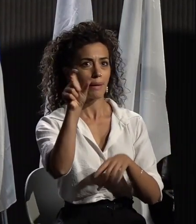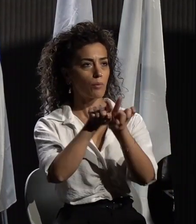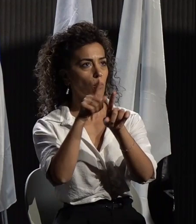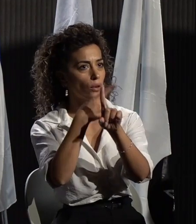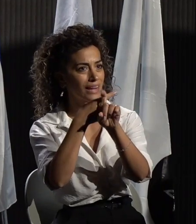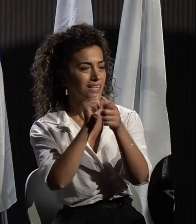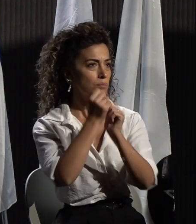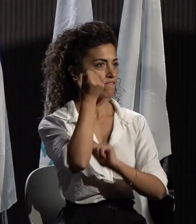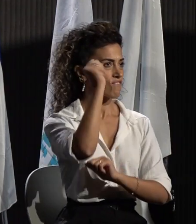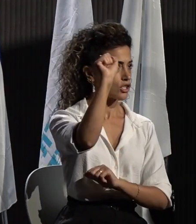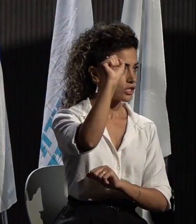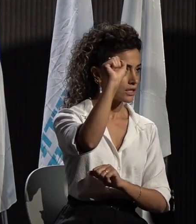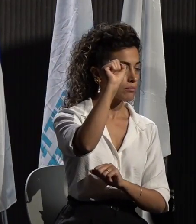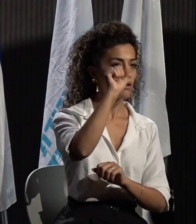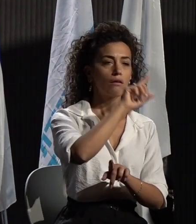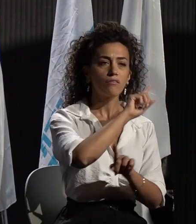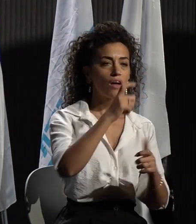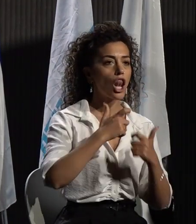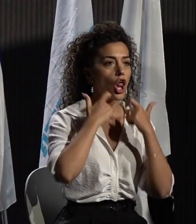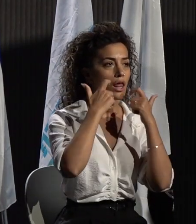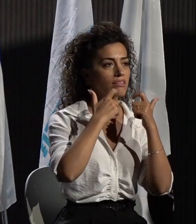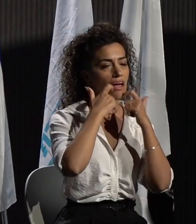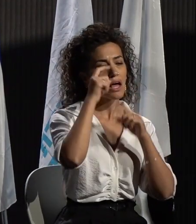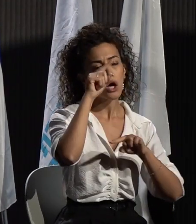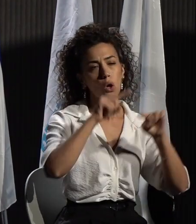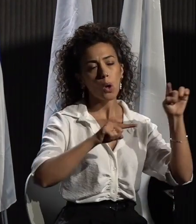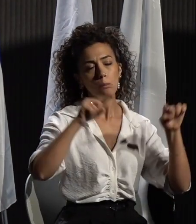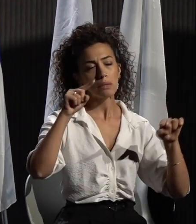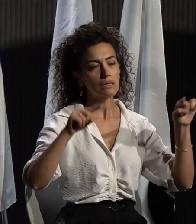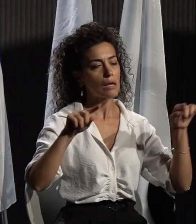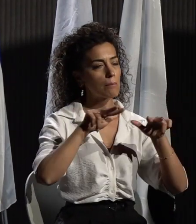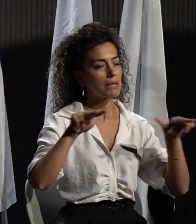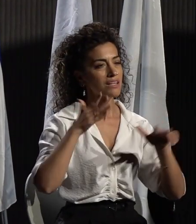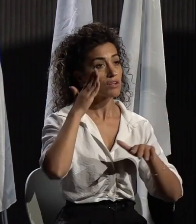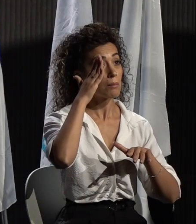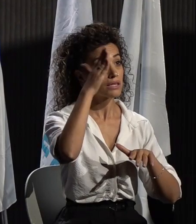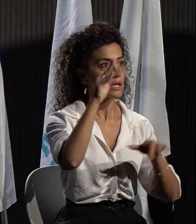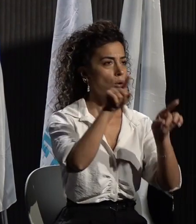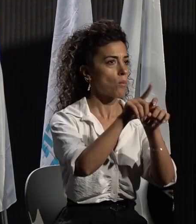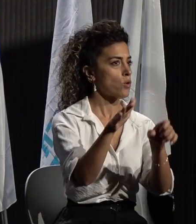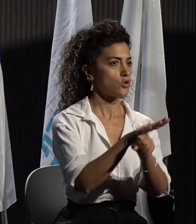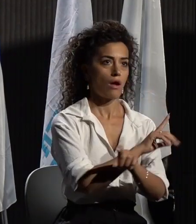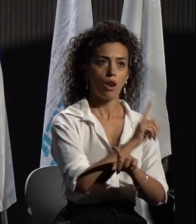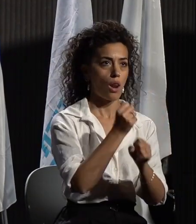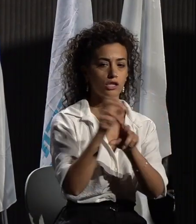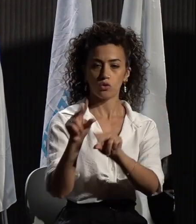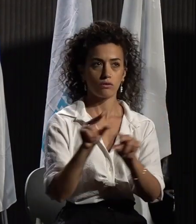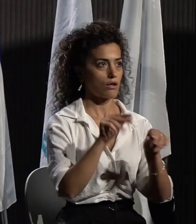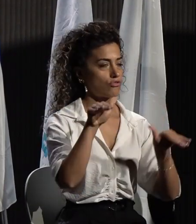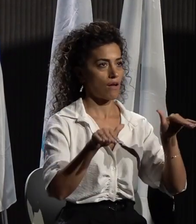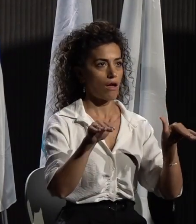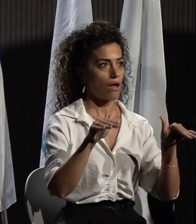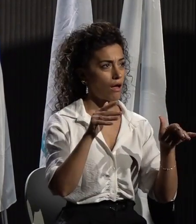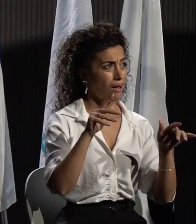לפחות פשיסטים, ולתאר כל תרחיש עתידי נורא כשואה. היום איש לא יבוא בהצעה